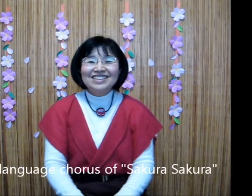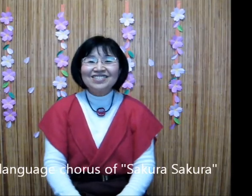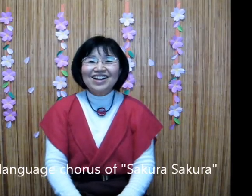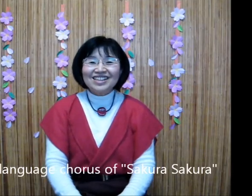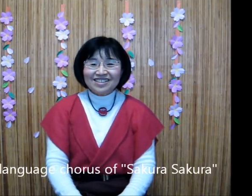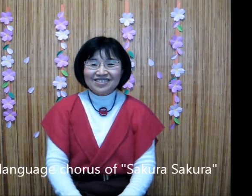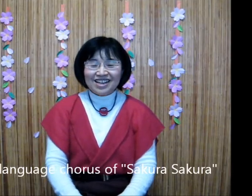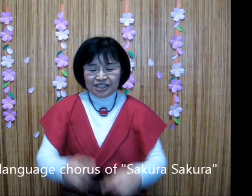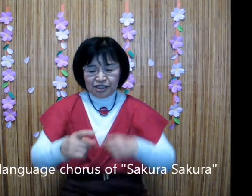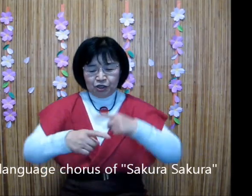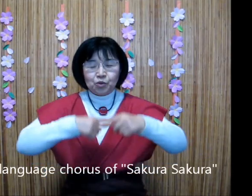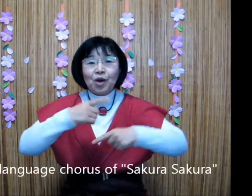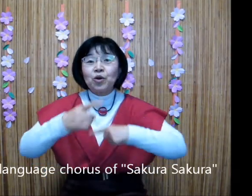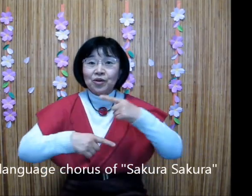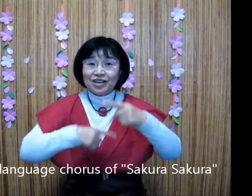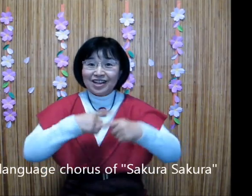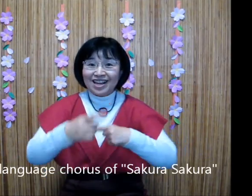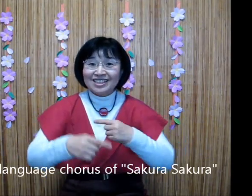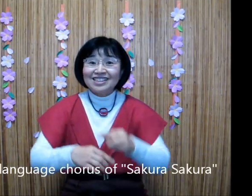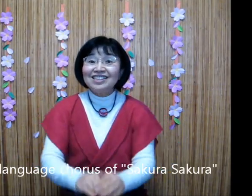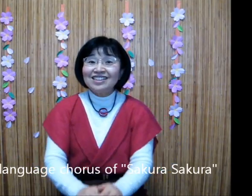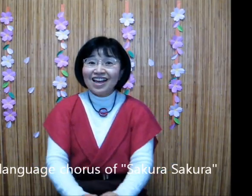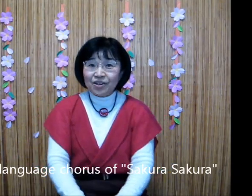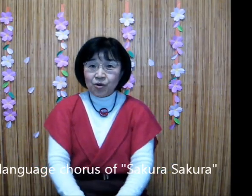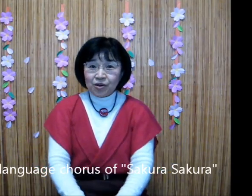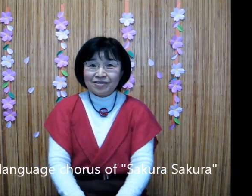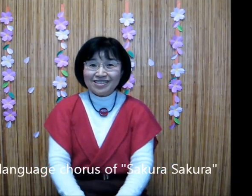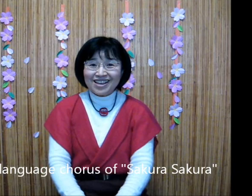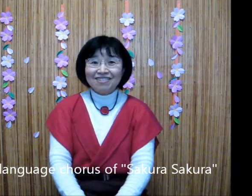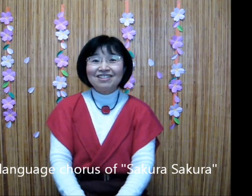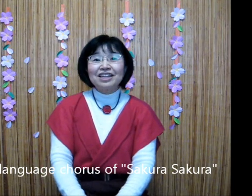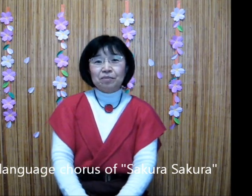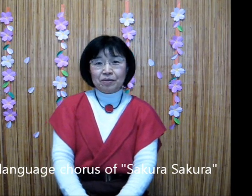Sakura Sakura に手話を取り入れた身体表現をつけて歌ってみます。